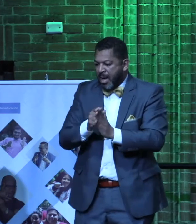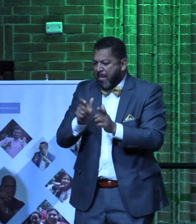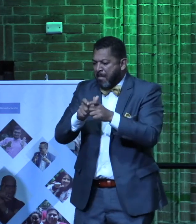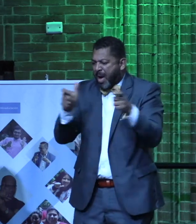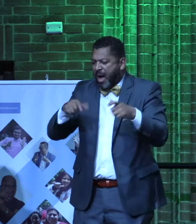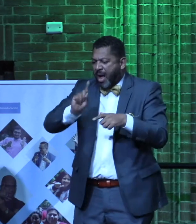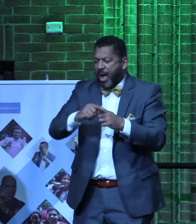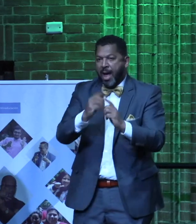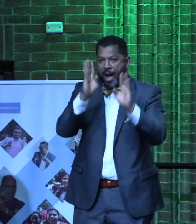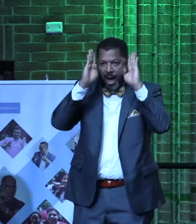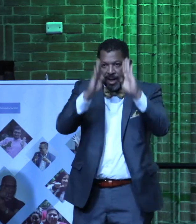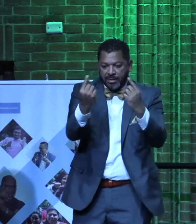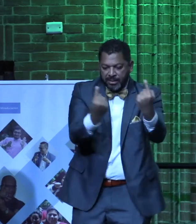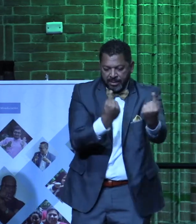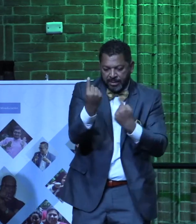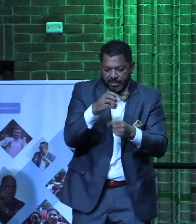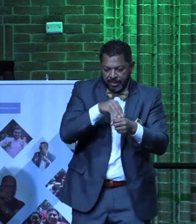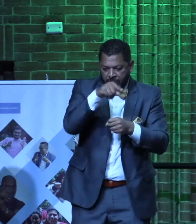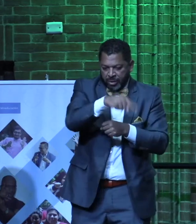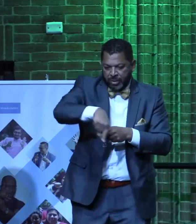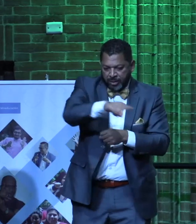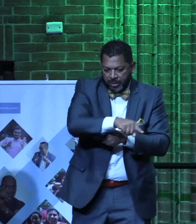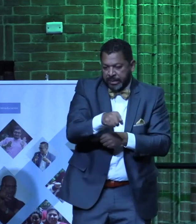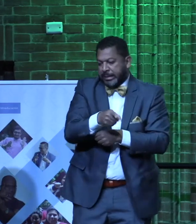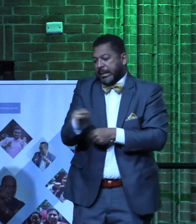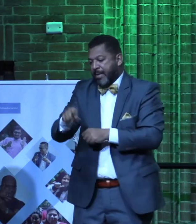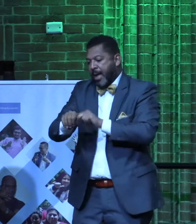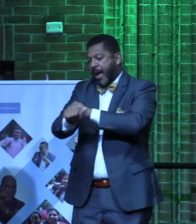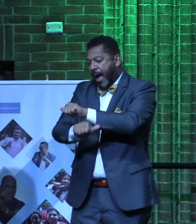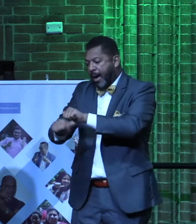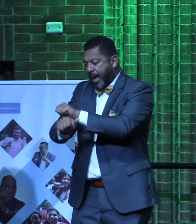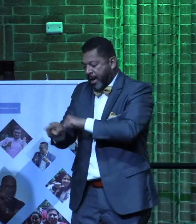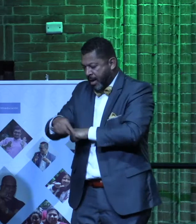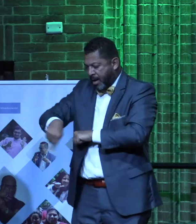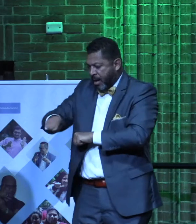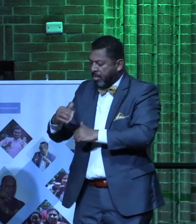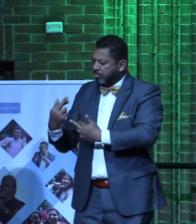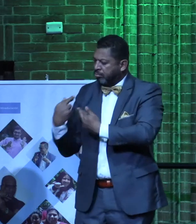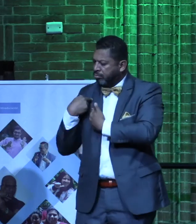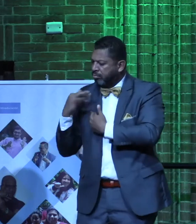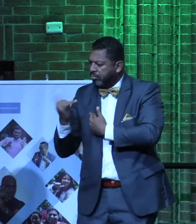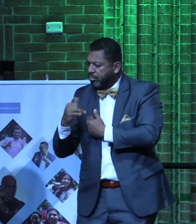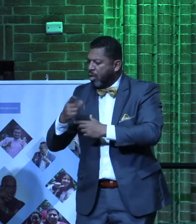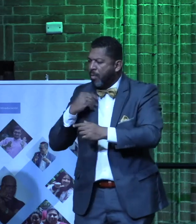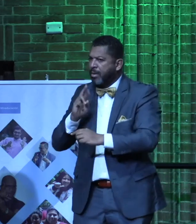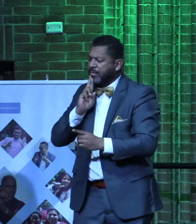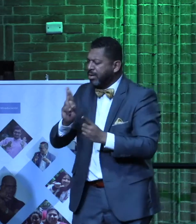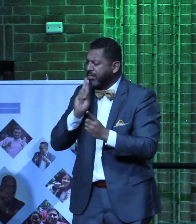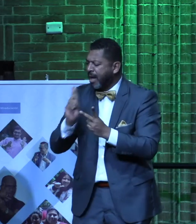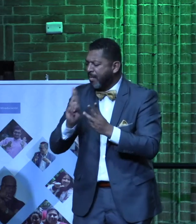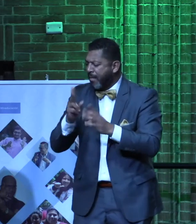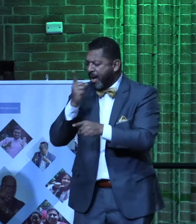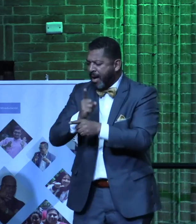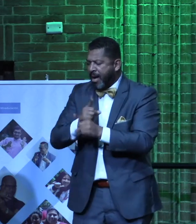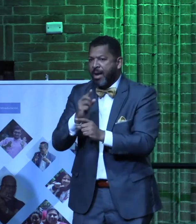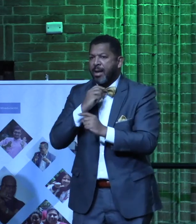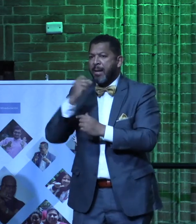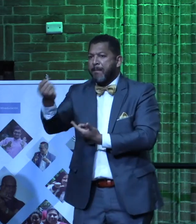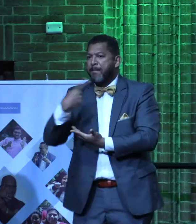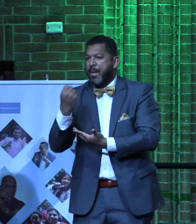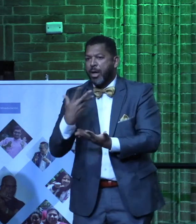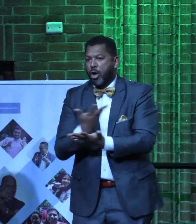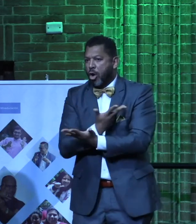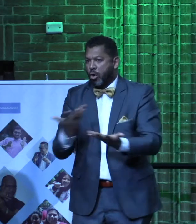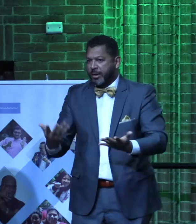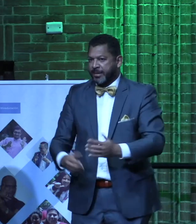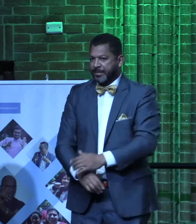atendieron desde atención al ciudadano, pero también hubo una distribución por las áreas y un compromiso férreo con responder oportunamente las PQRS.